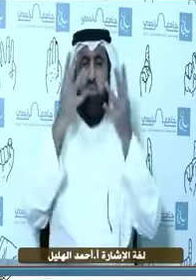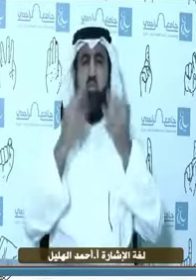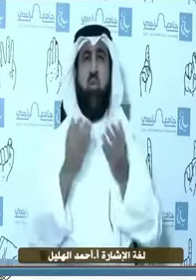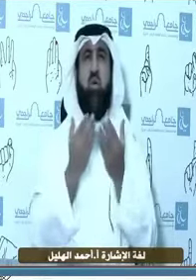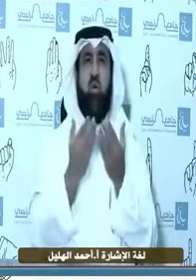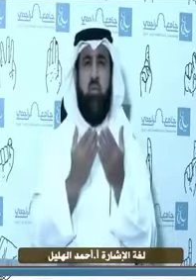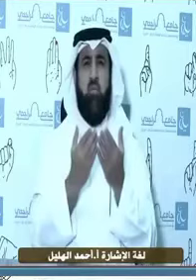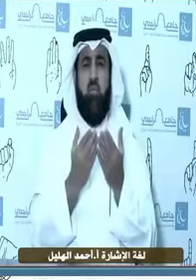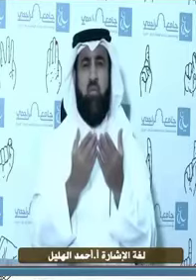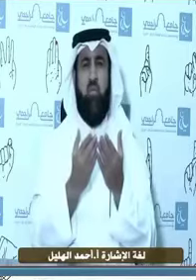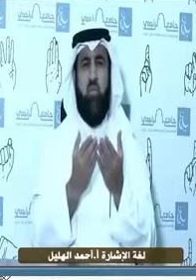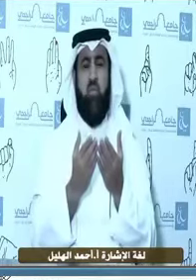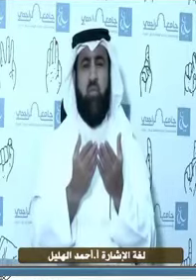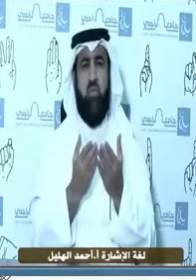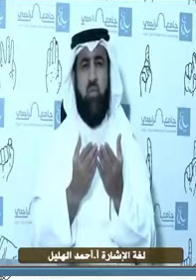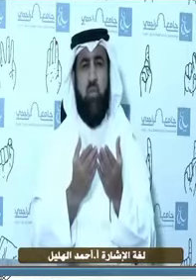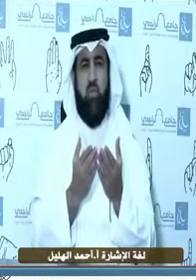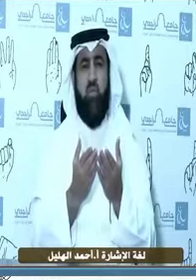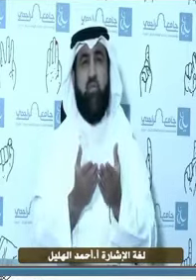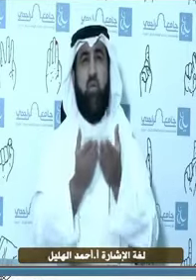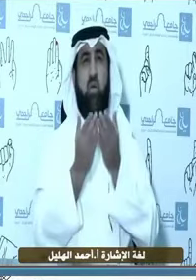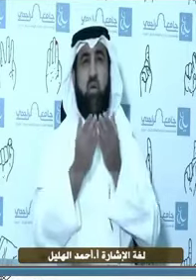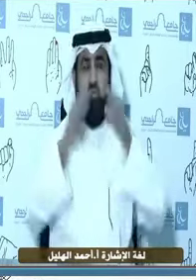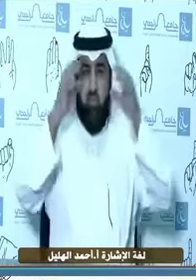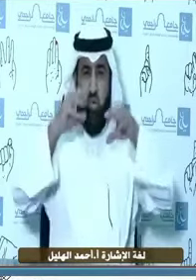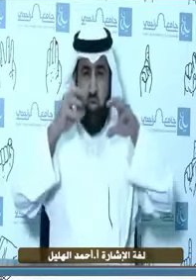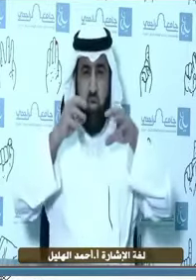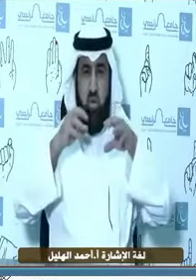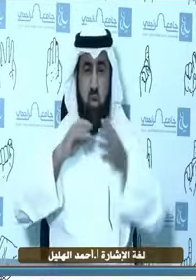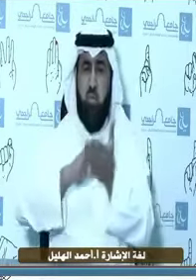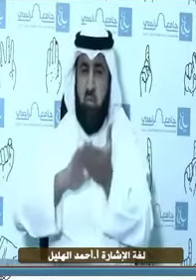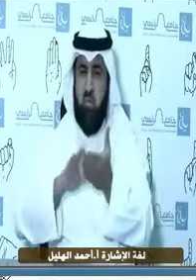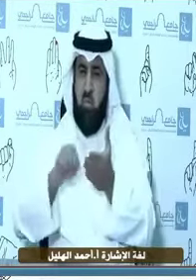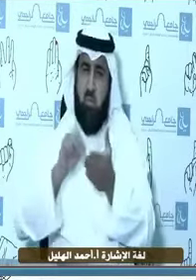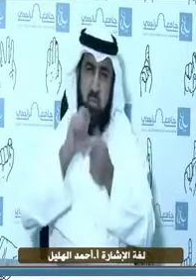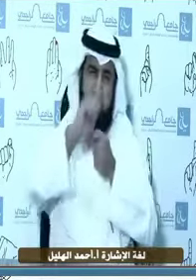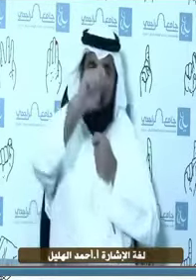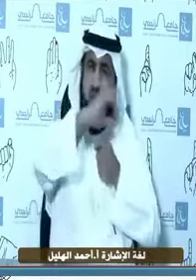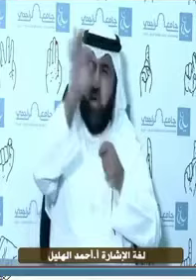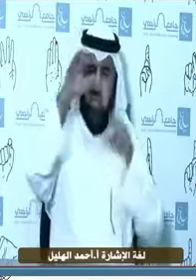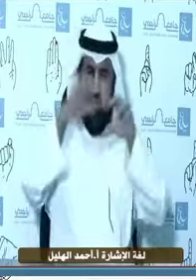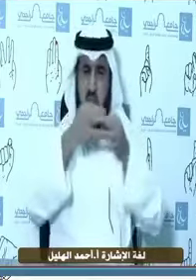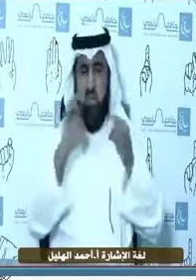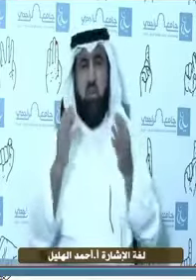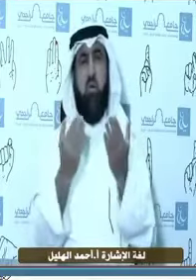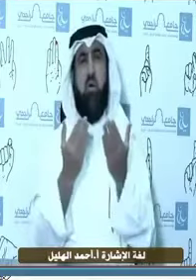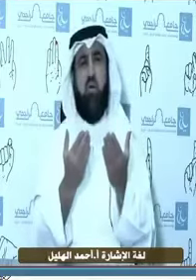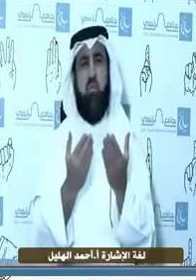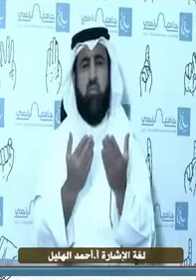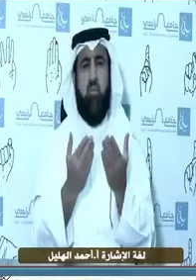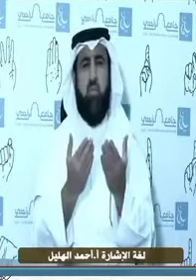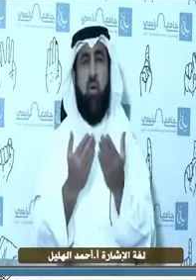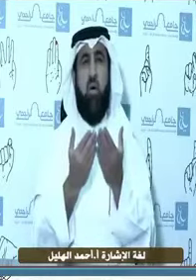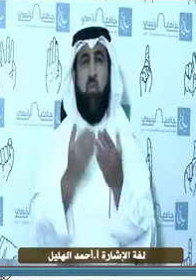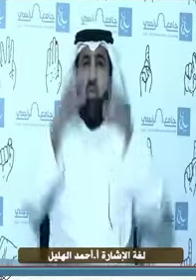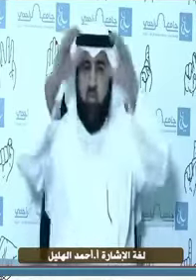العباد وتجعله اللهم بلاغا للحاضر والباد اللهم